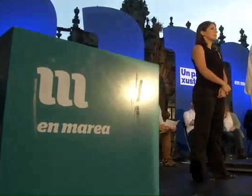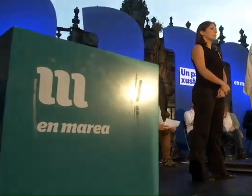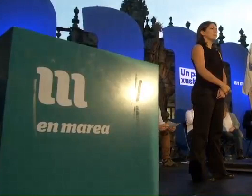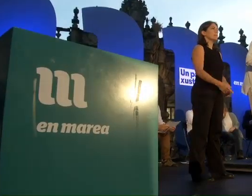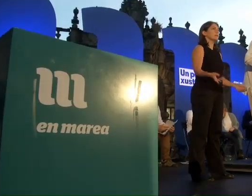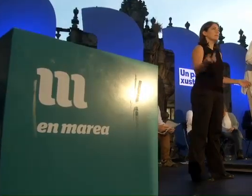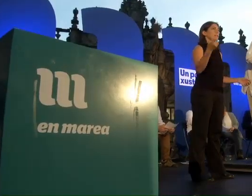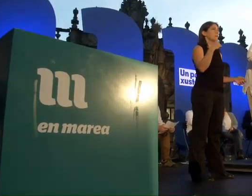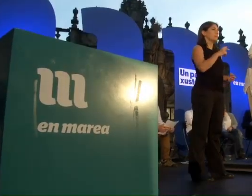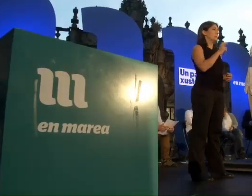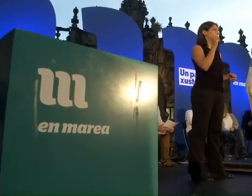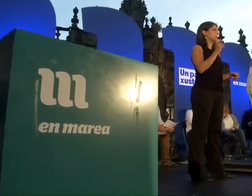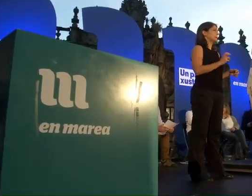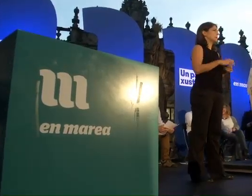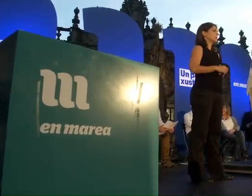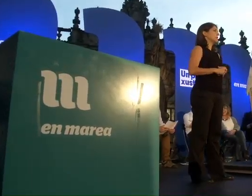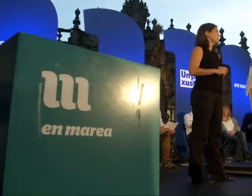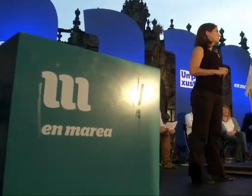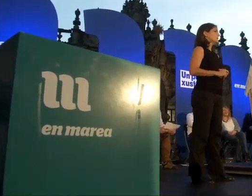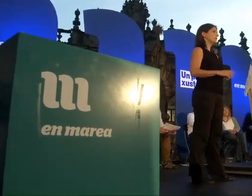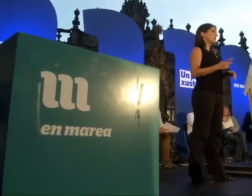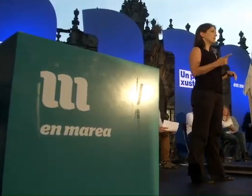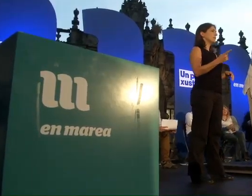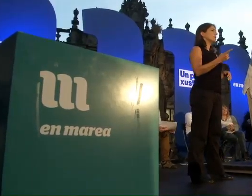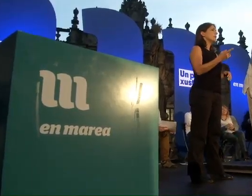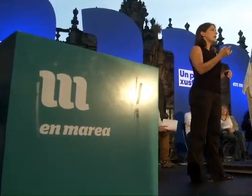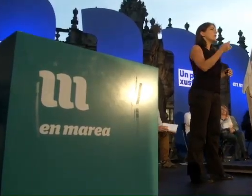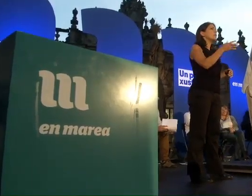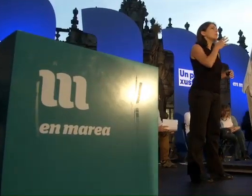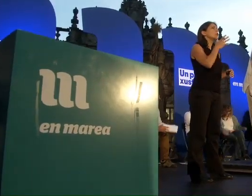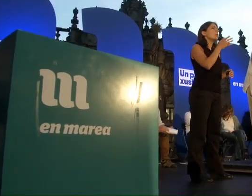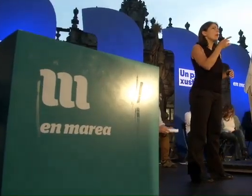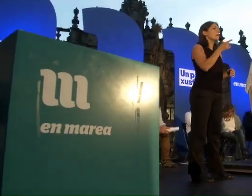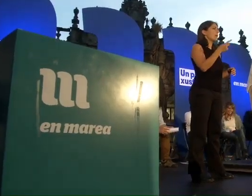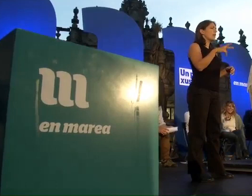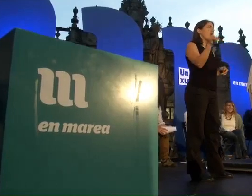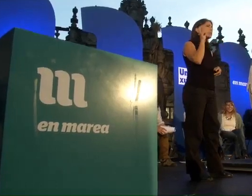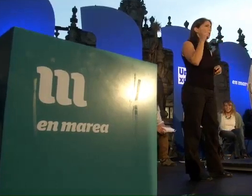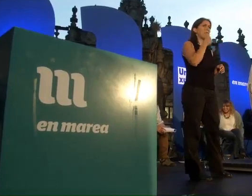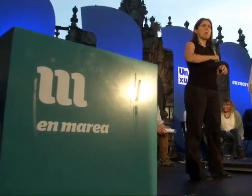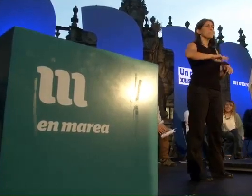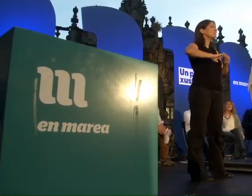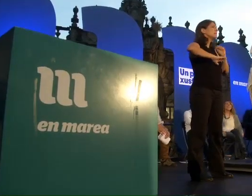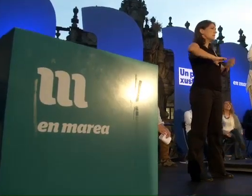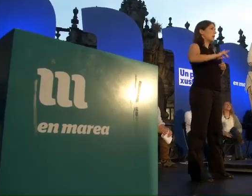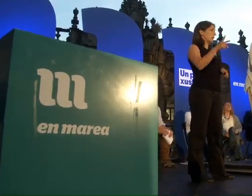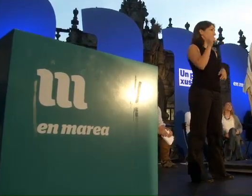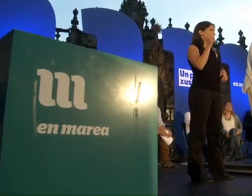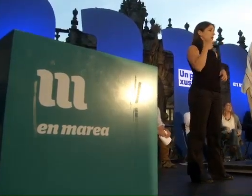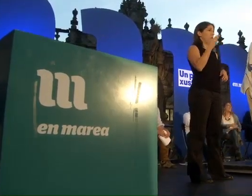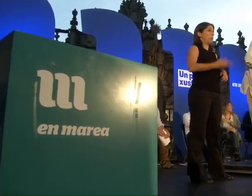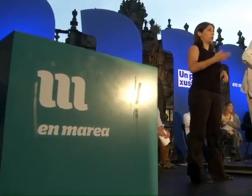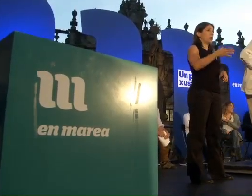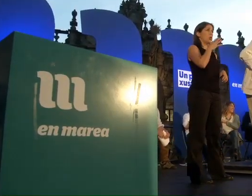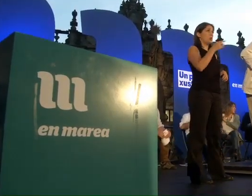Imos ao gallofe por unhas razóns primeiras, porque aquí é importante que escoitedes a Luís Villares, que é o próximo presidente da Xunta